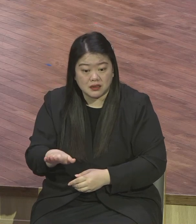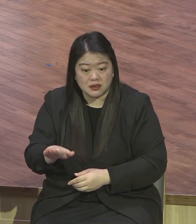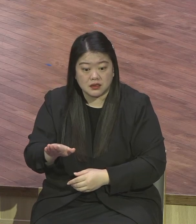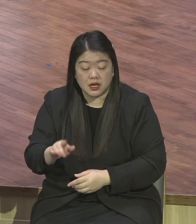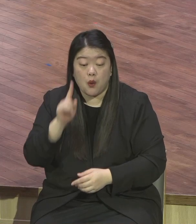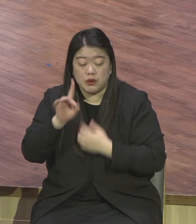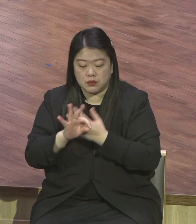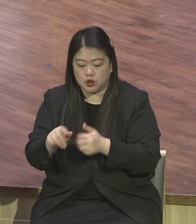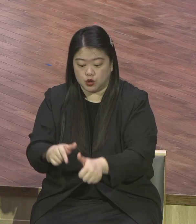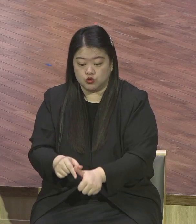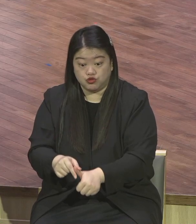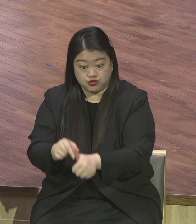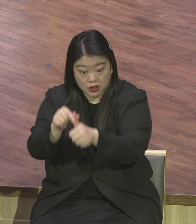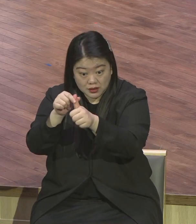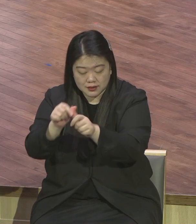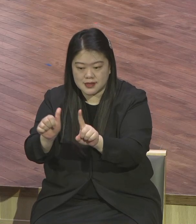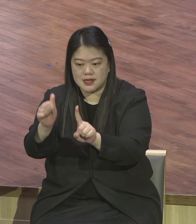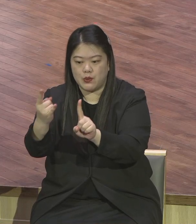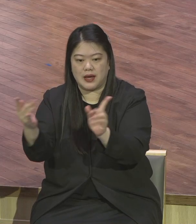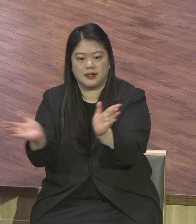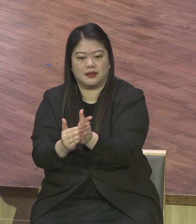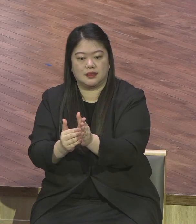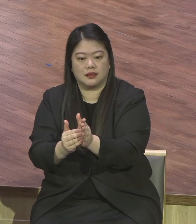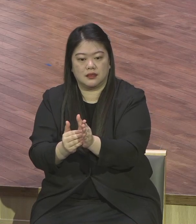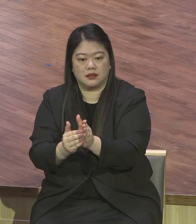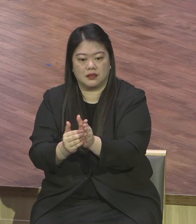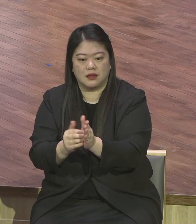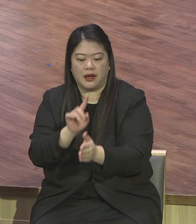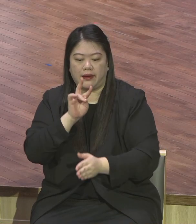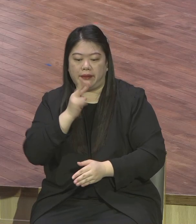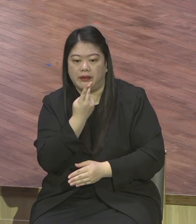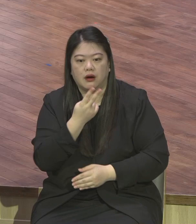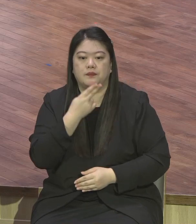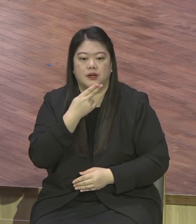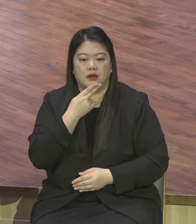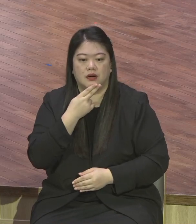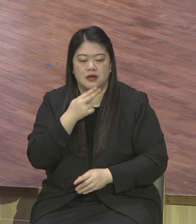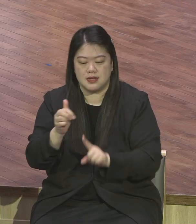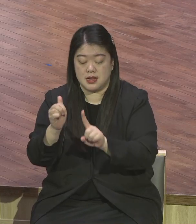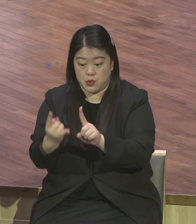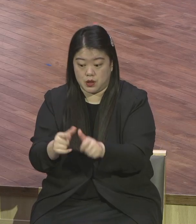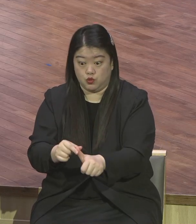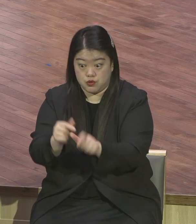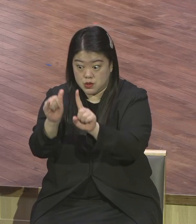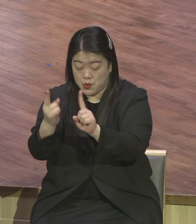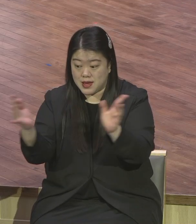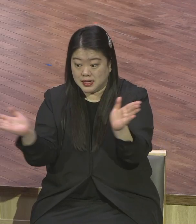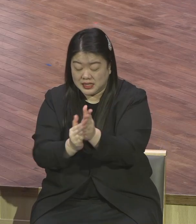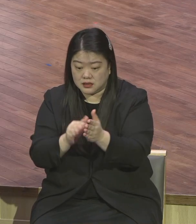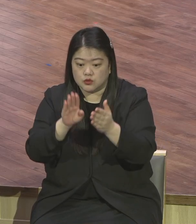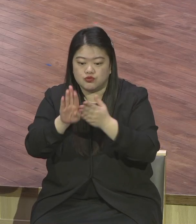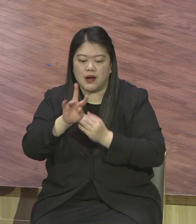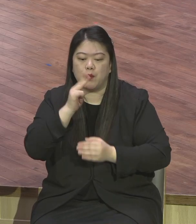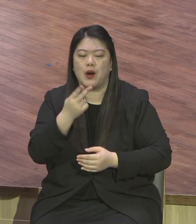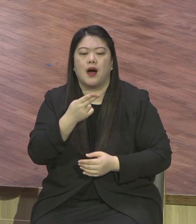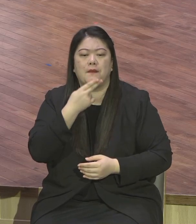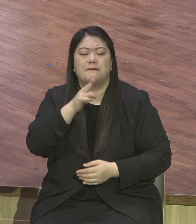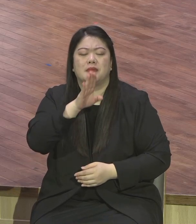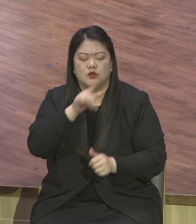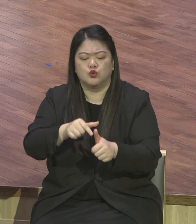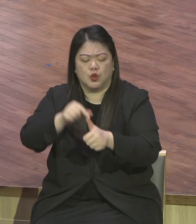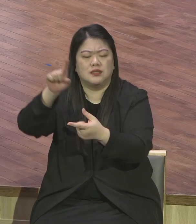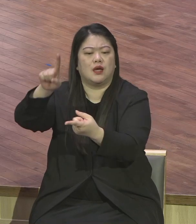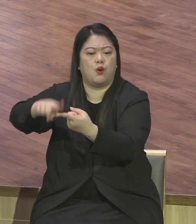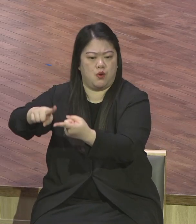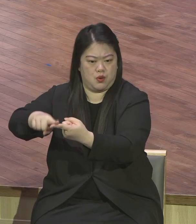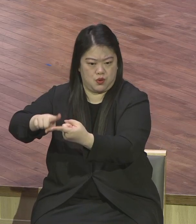하지 않습니다. 아무리 신앙생활 잘 못해도 예수 믿고 구원받아 한 번 구원은 영원한 구원이요. 구원받았는데